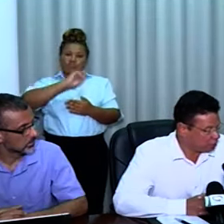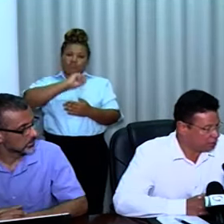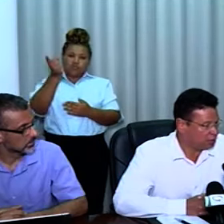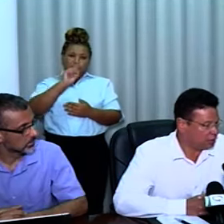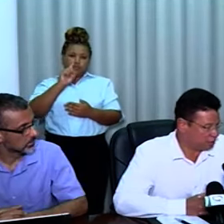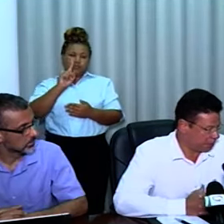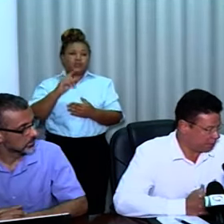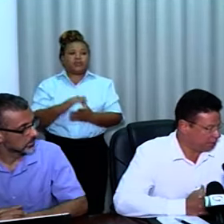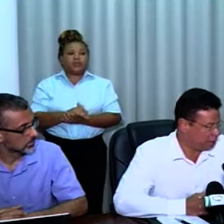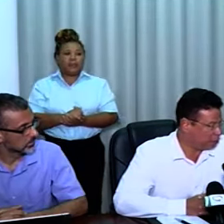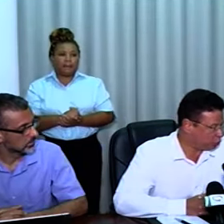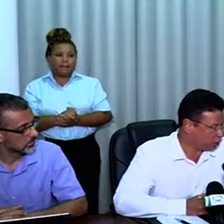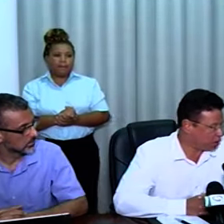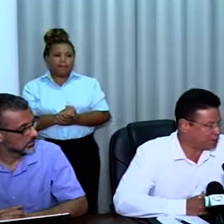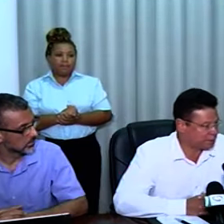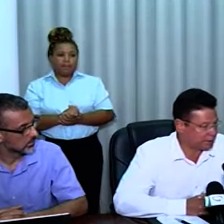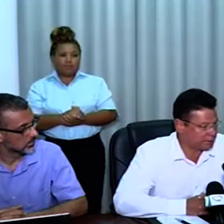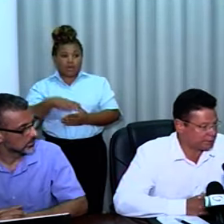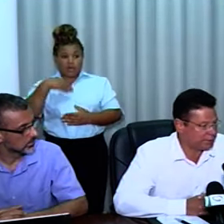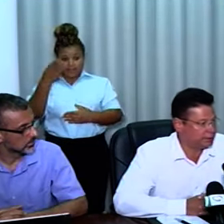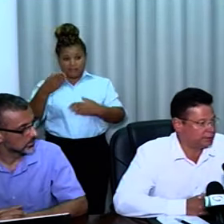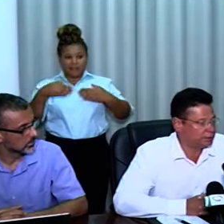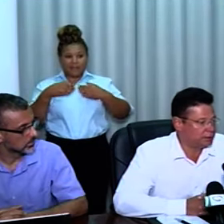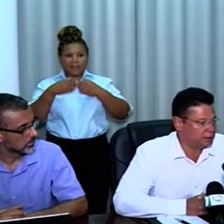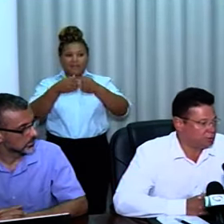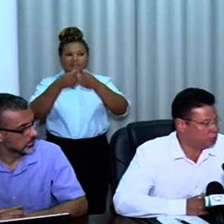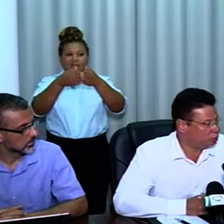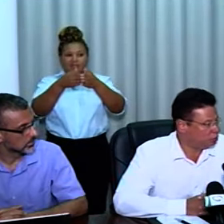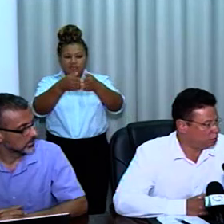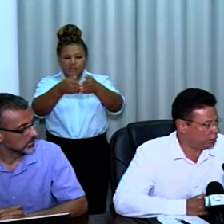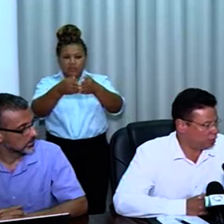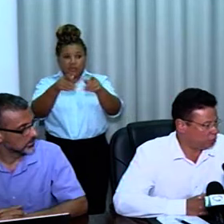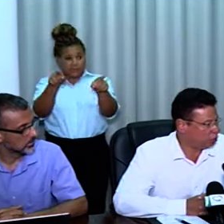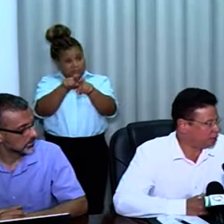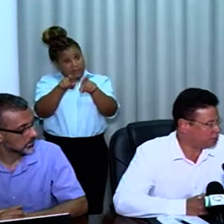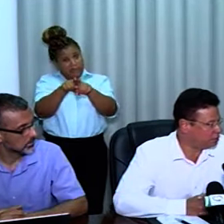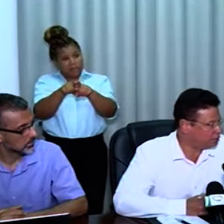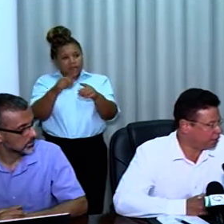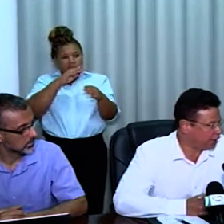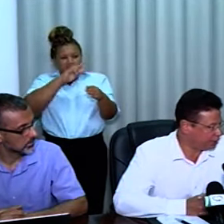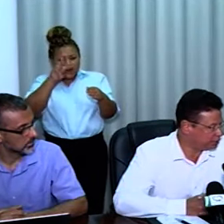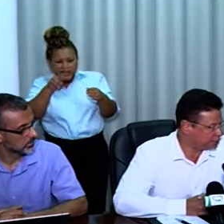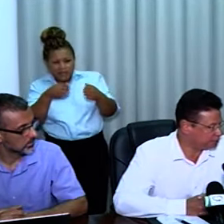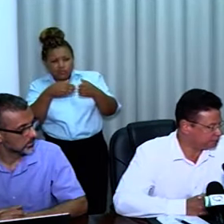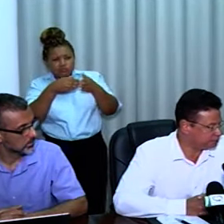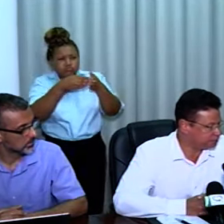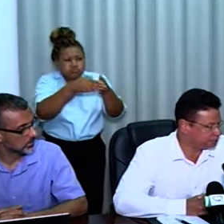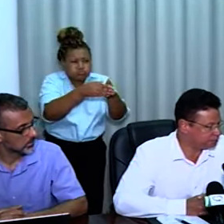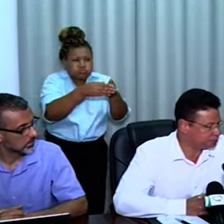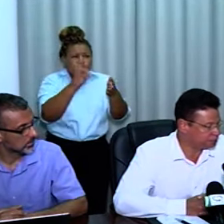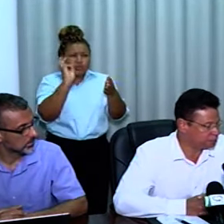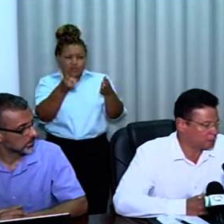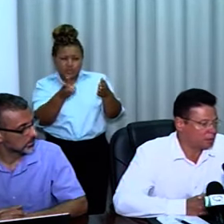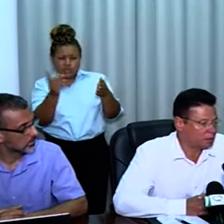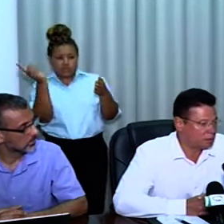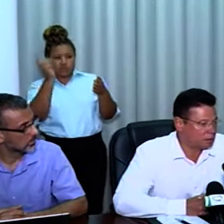in-country, le pays, le laboratoire, le bon centre de la santé. Nous le maximum à l'aide.